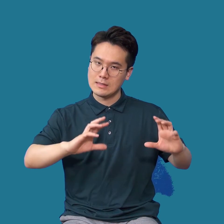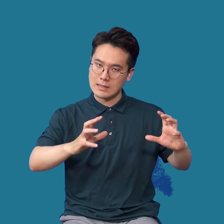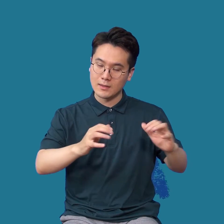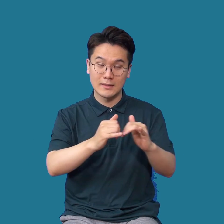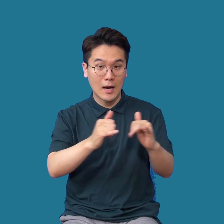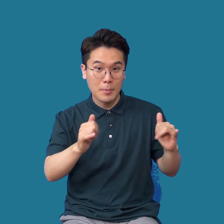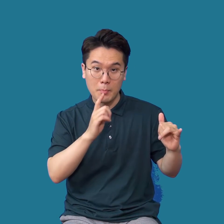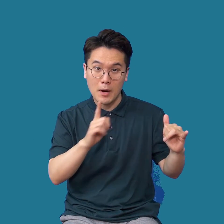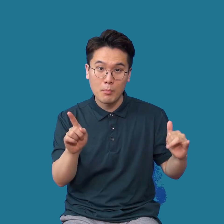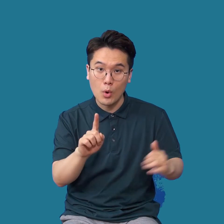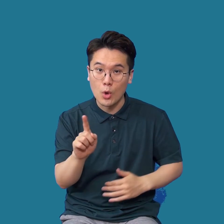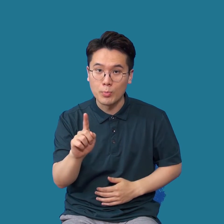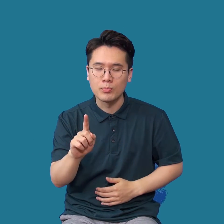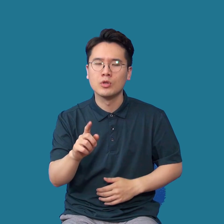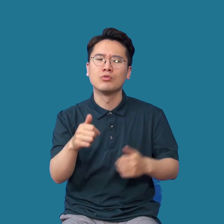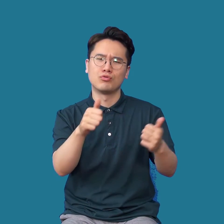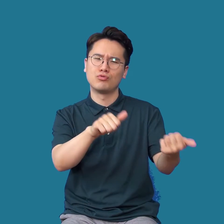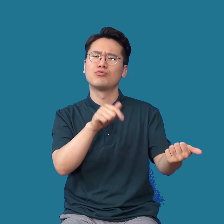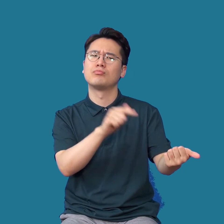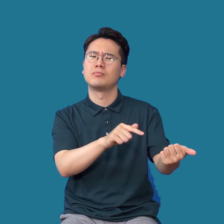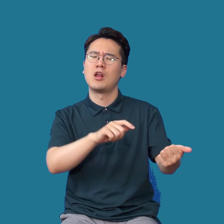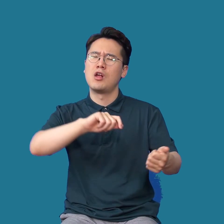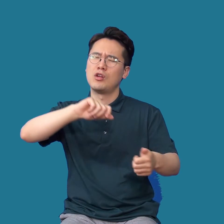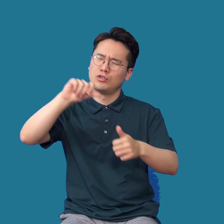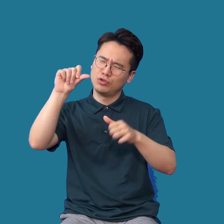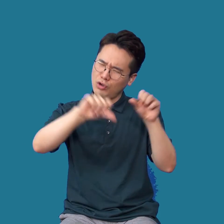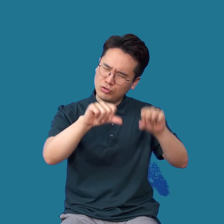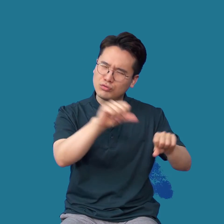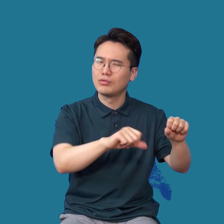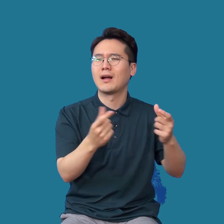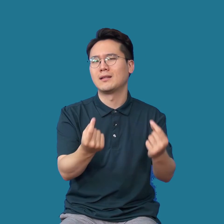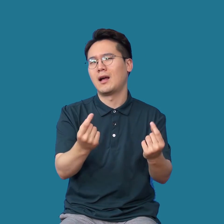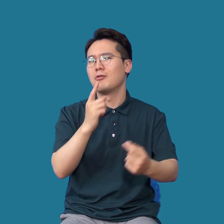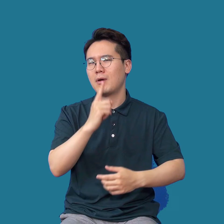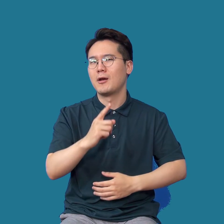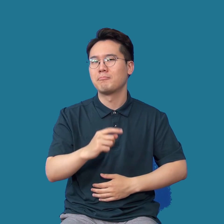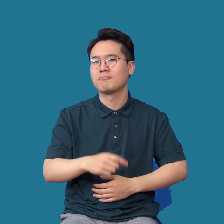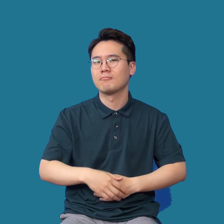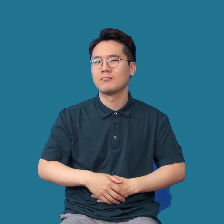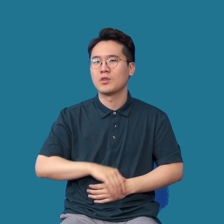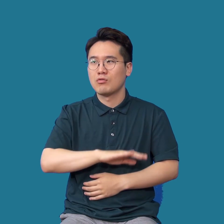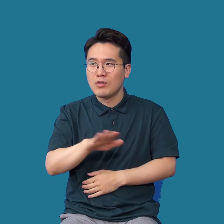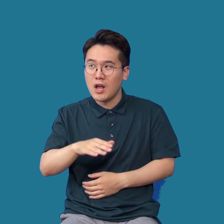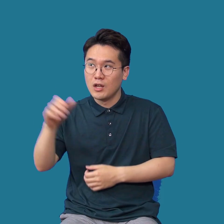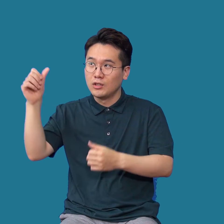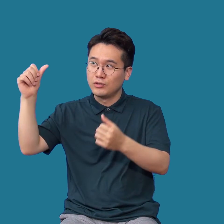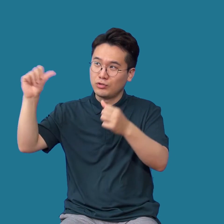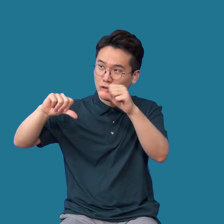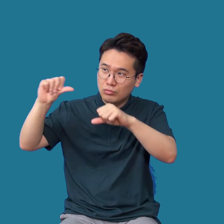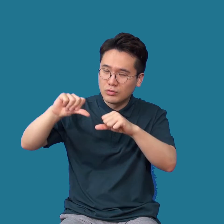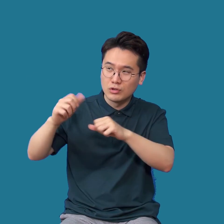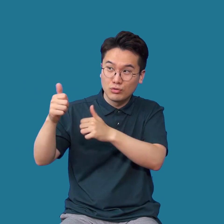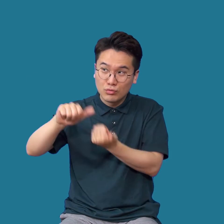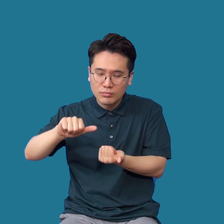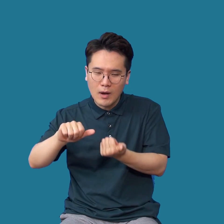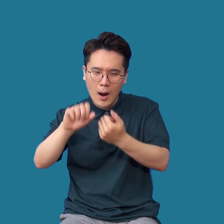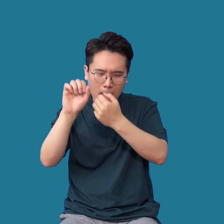파멸이라고 합니다. 죽음을 저주라고 합니다. 어떻게 해서든지 죽음은 피할 수 있으면 피해야 한다고